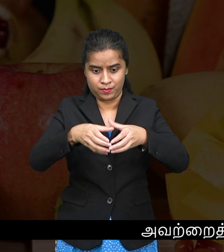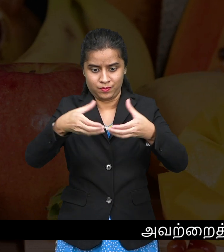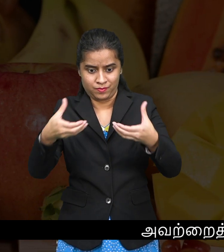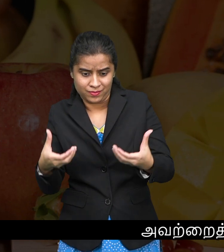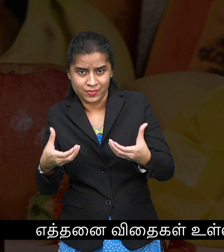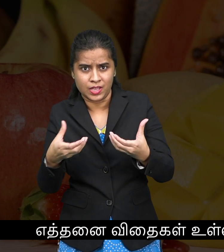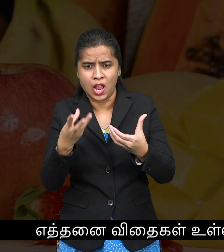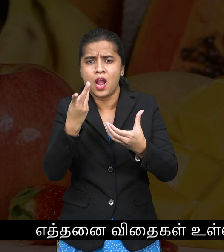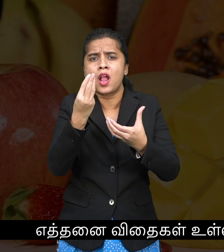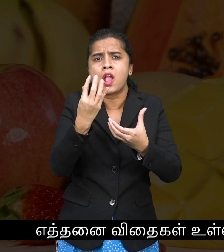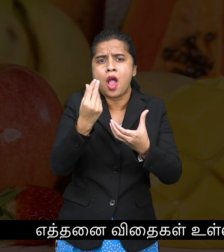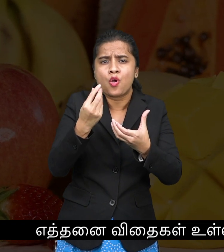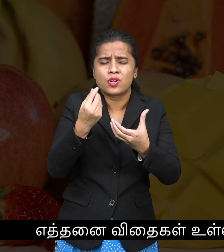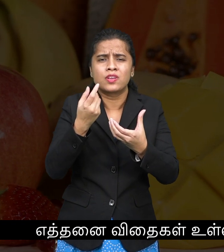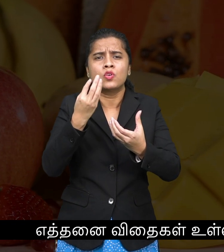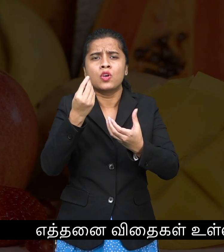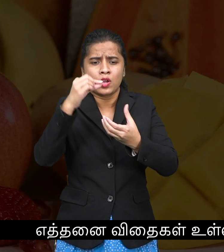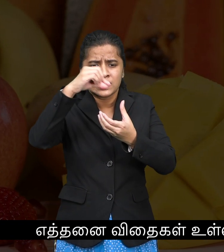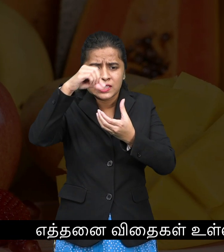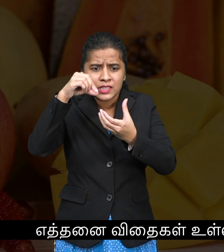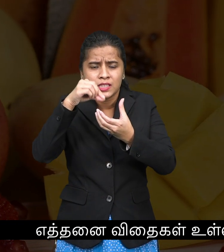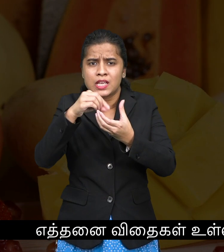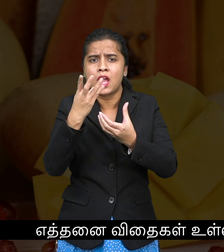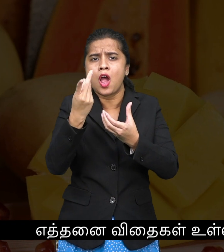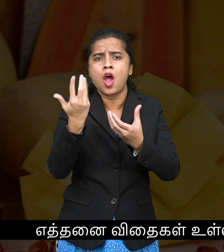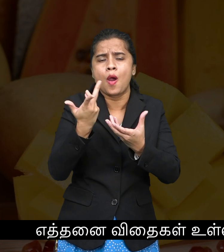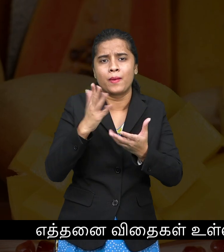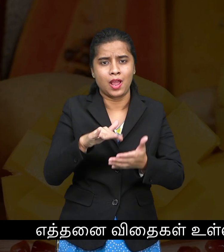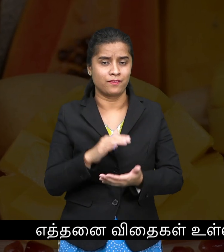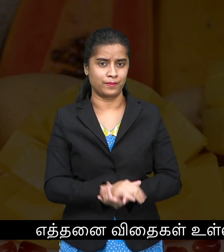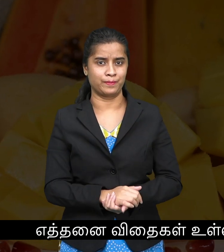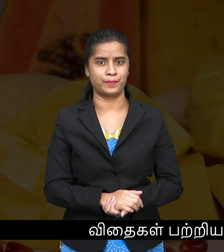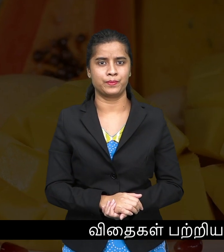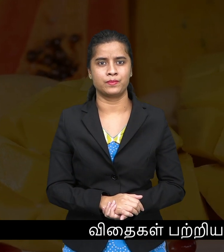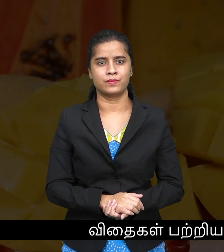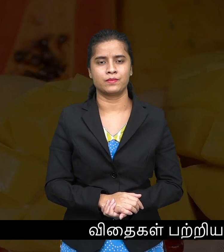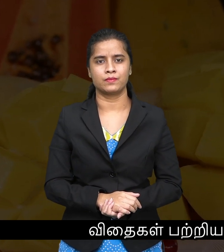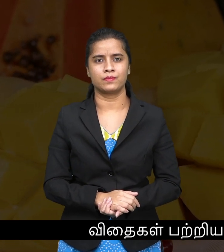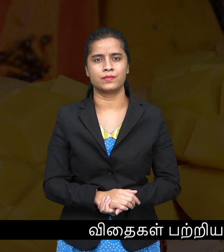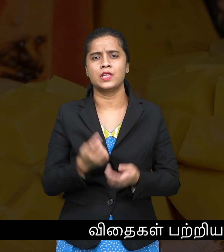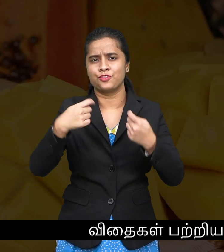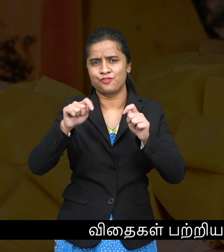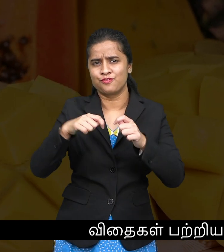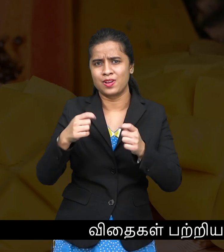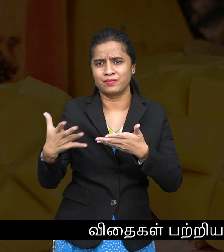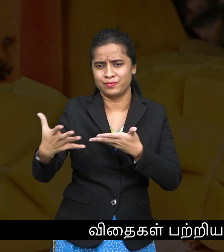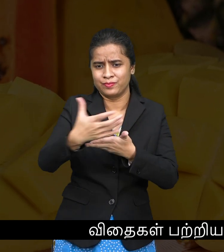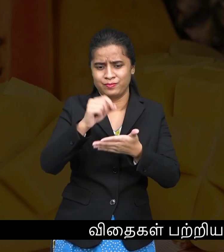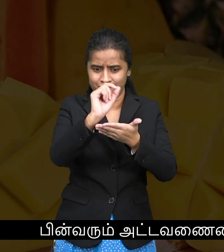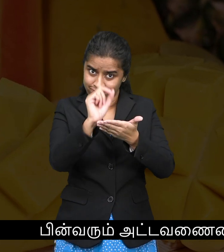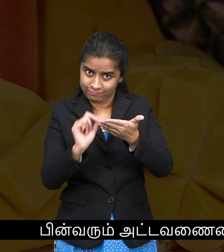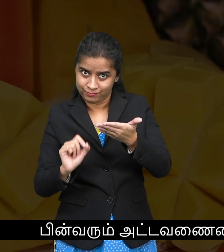திறந்து அவற்றில் எத்தனை விதைகள் உள்ளன என்பதை கணக்கிடுங்கள். விதைகள் பற்றிய தகவல்களை